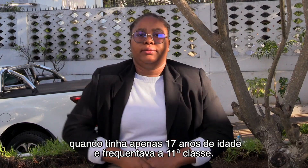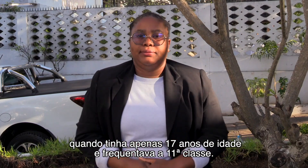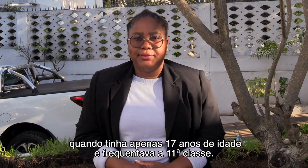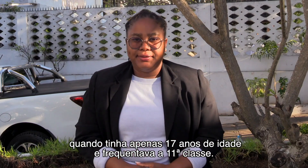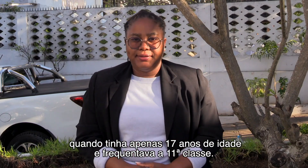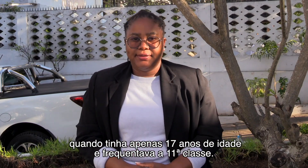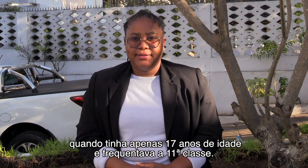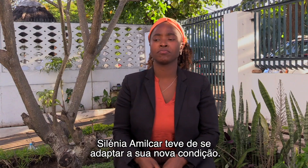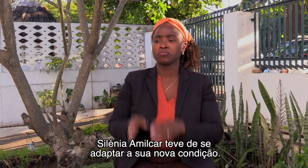11ª classe.